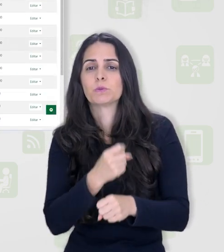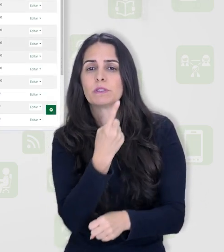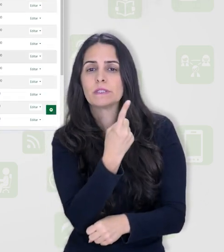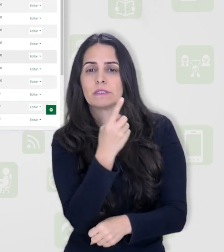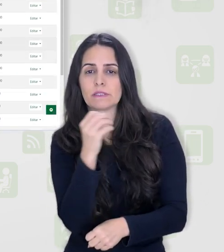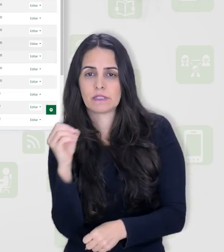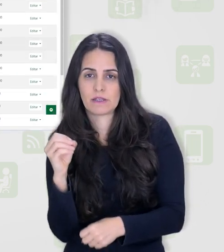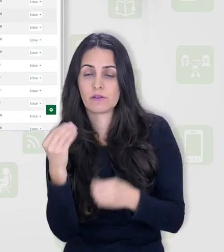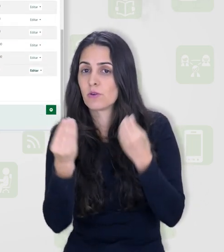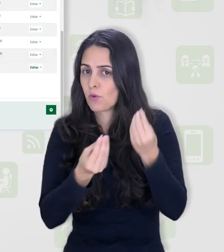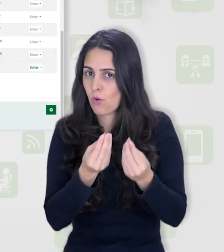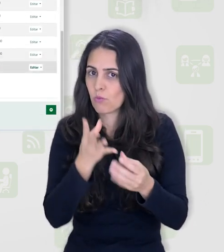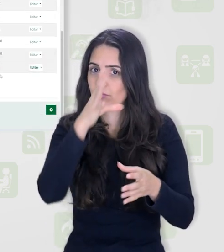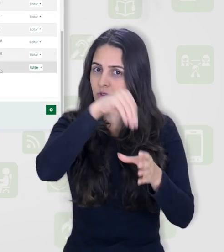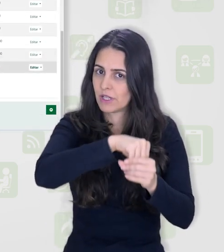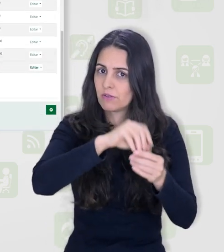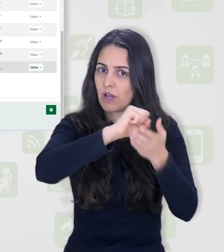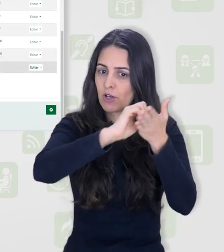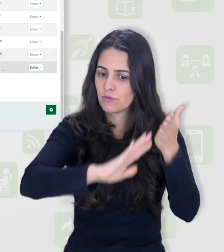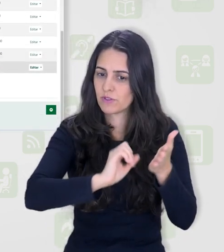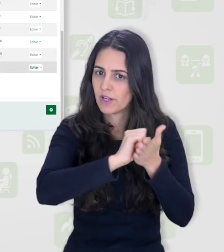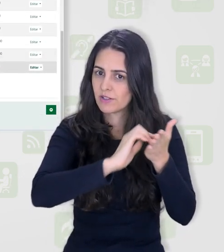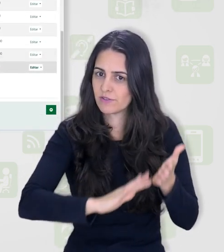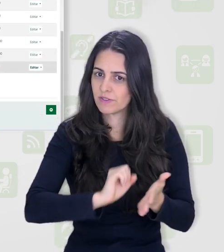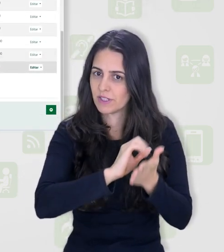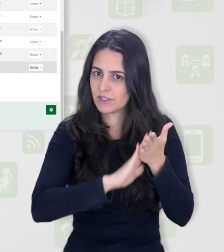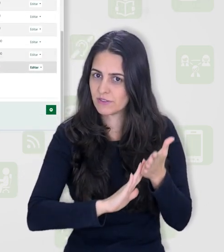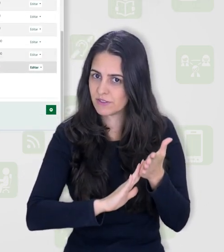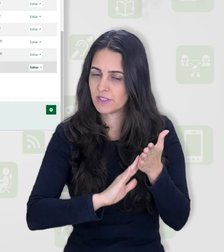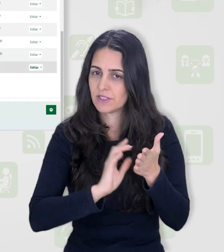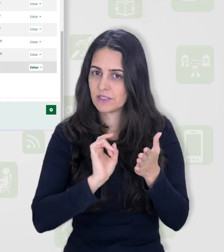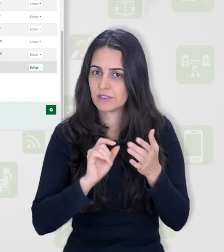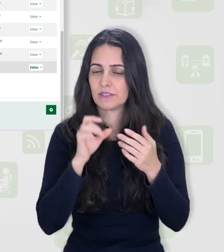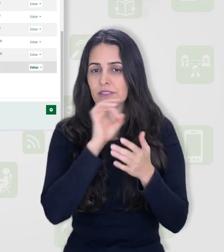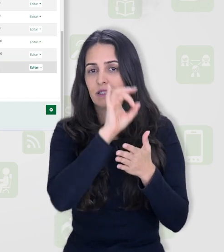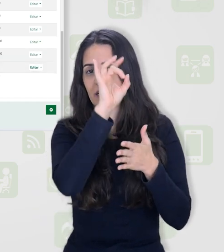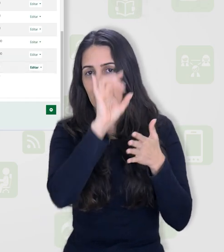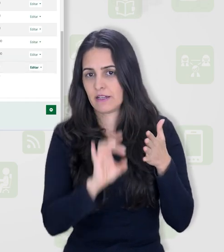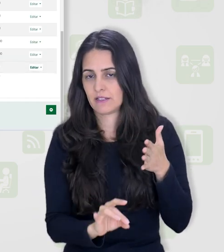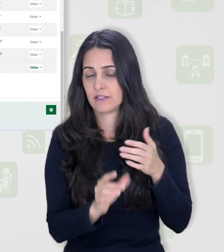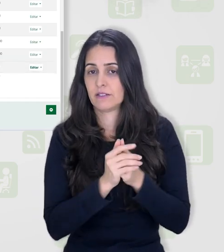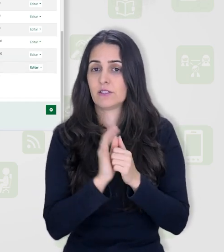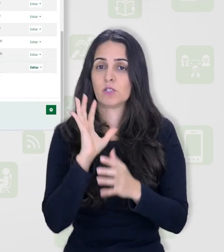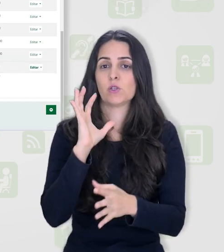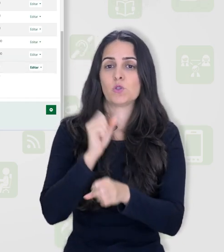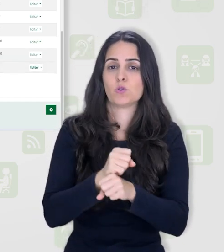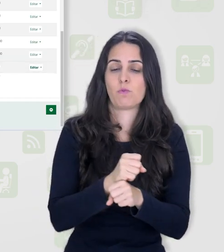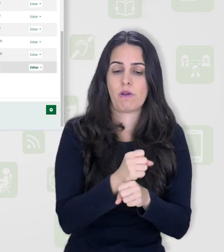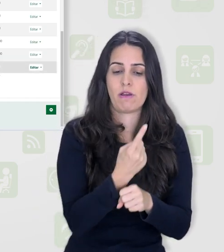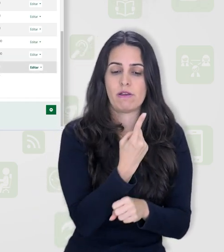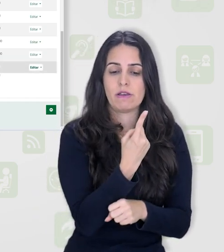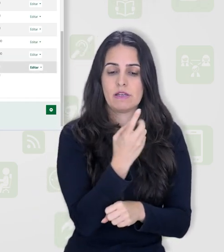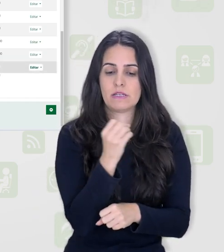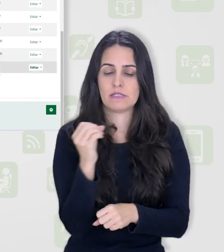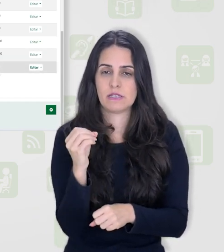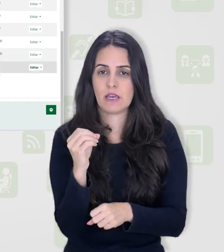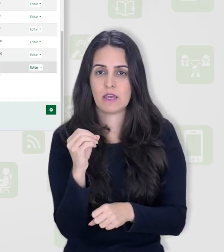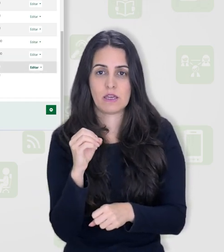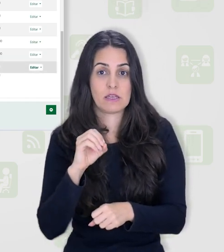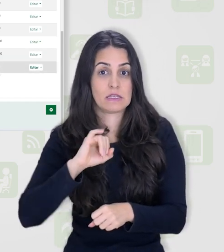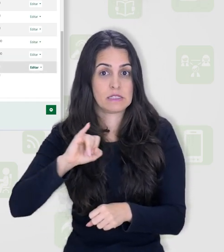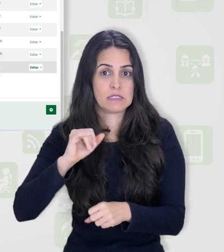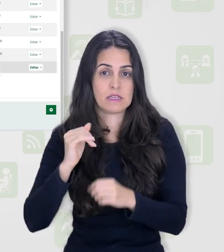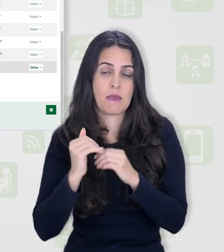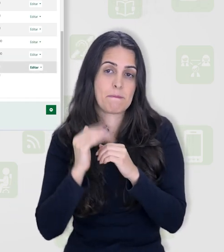onde nas atividades então se eu tenho aqui um valor que está acima ou abaixo de 100 no caso